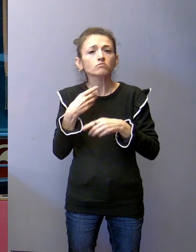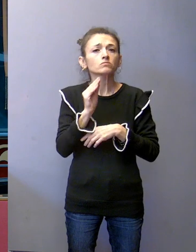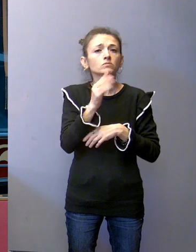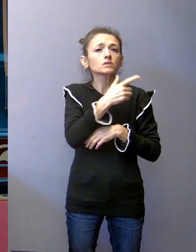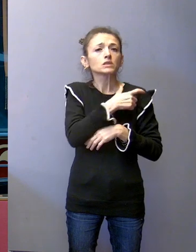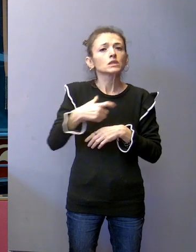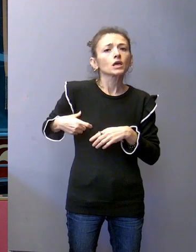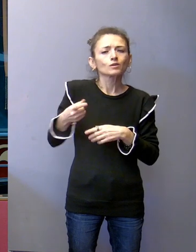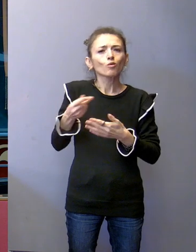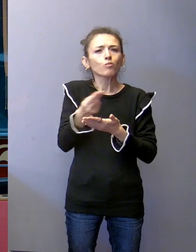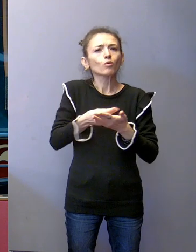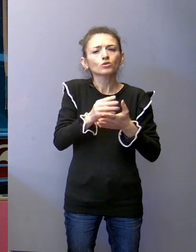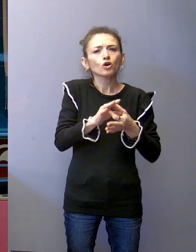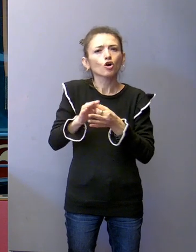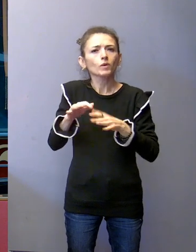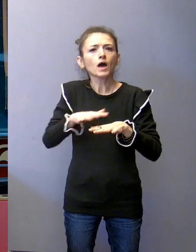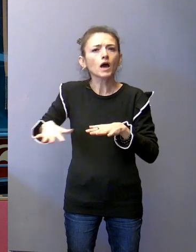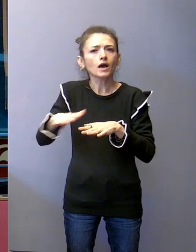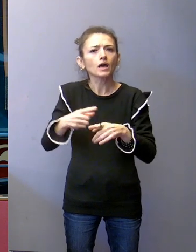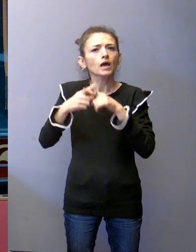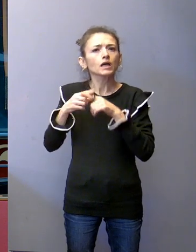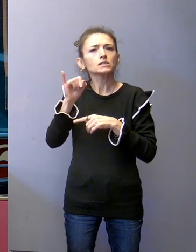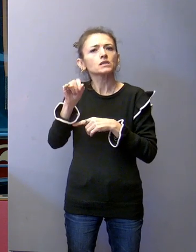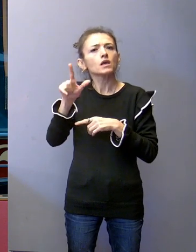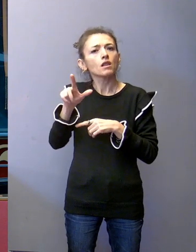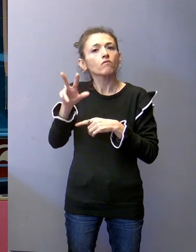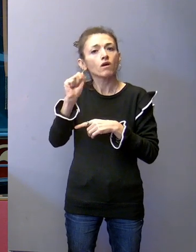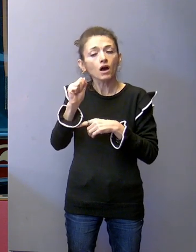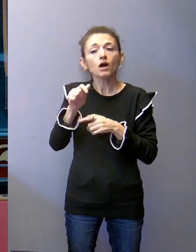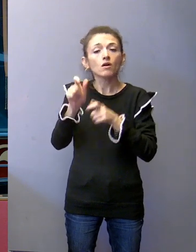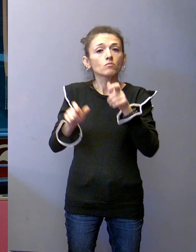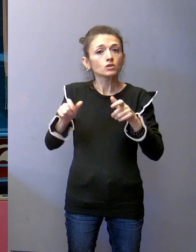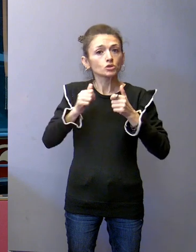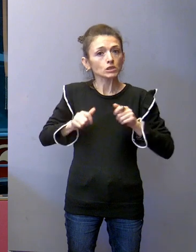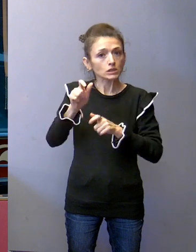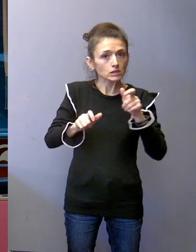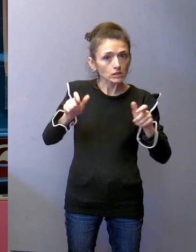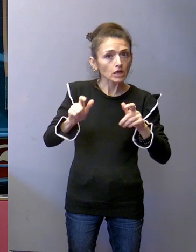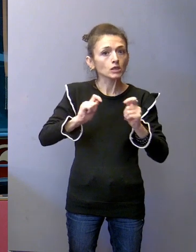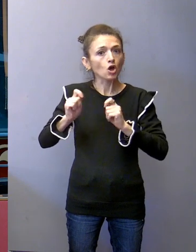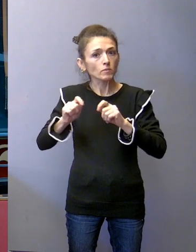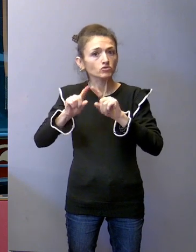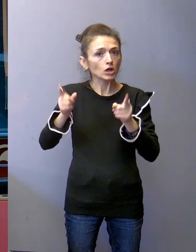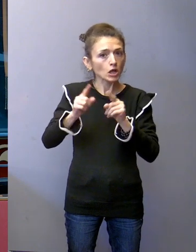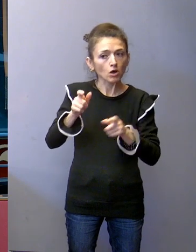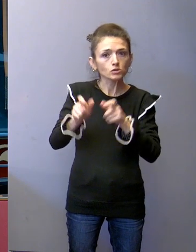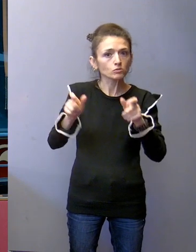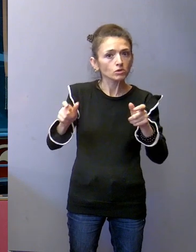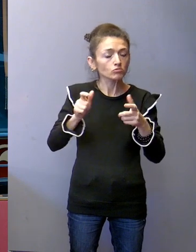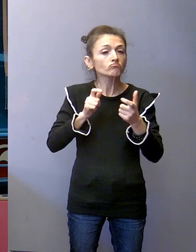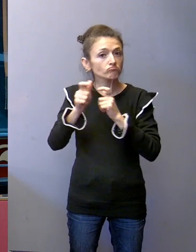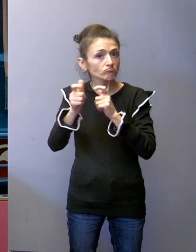aree xilva e se si sia valutata la necessità di un confronto con il quartiere i residenti e commercianti in primis prego